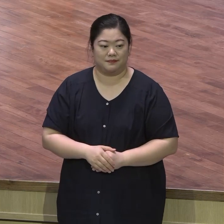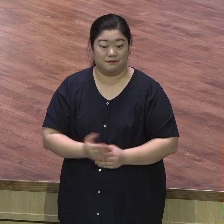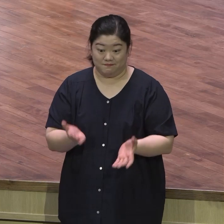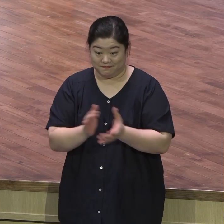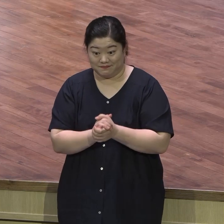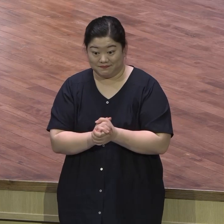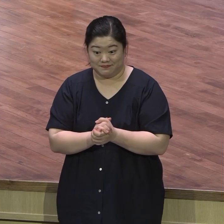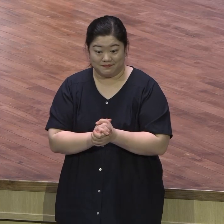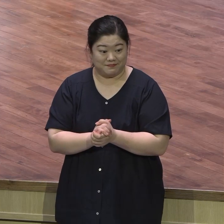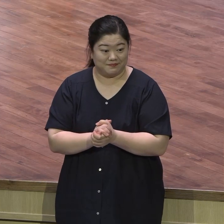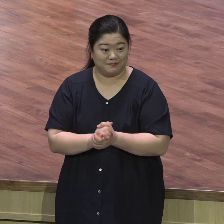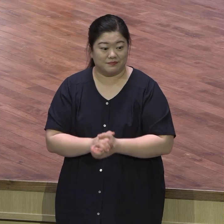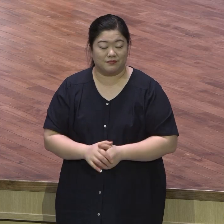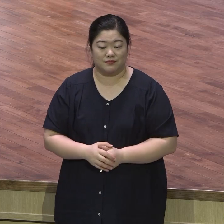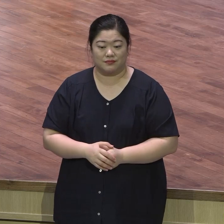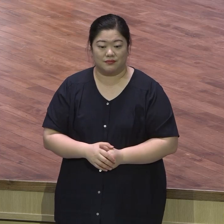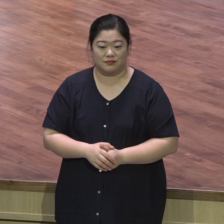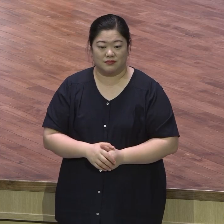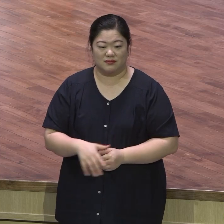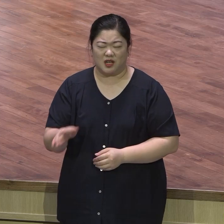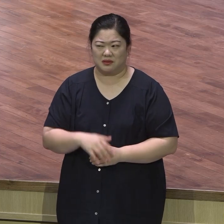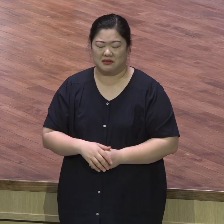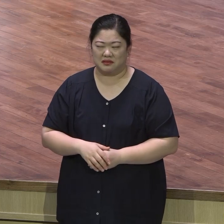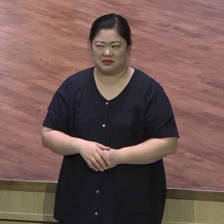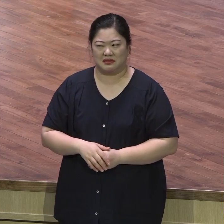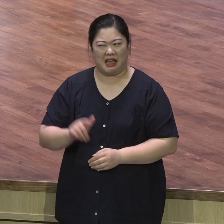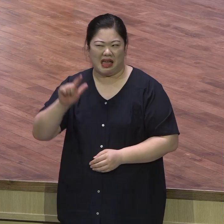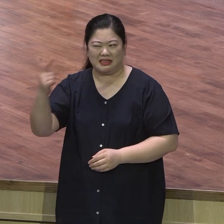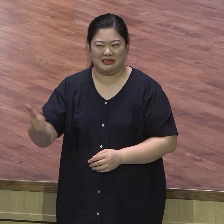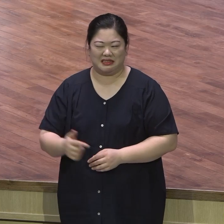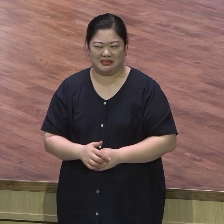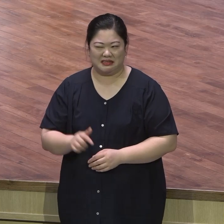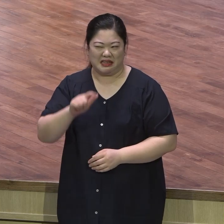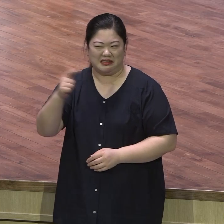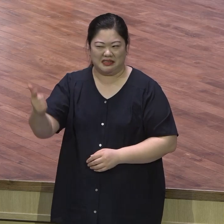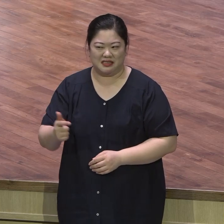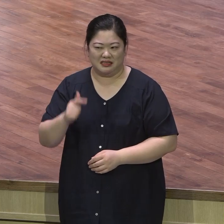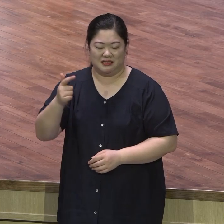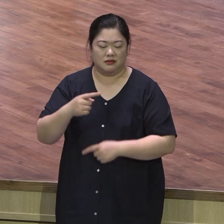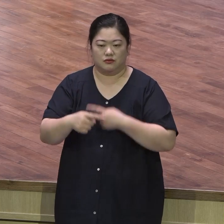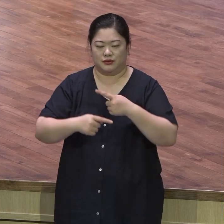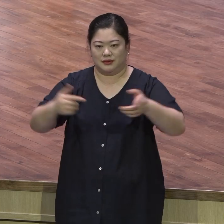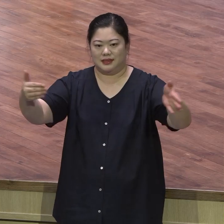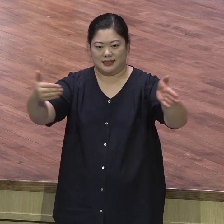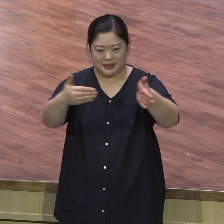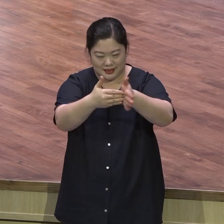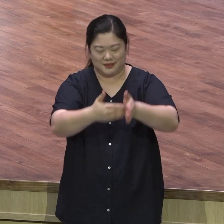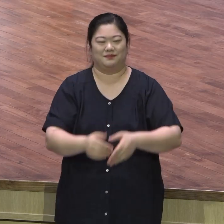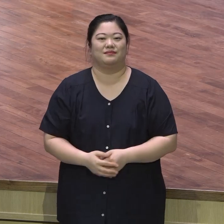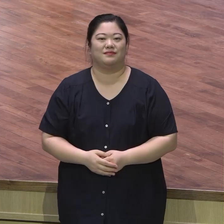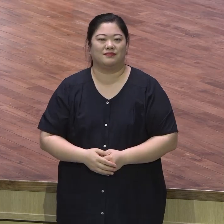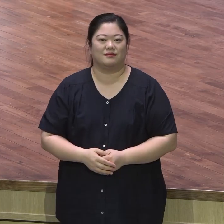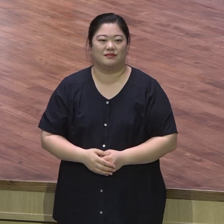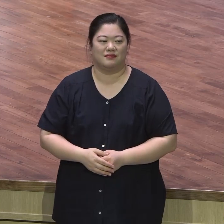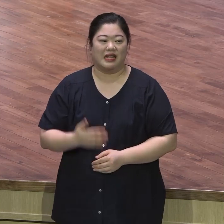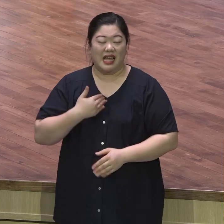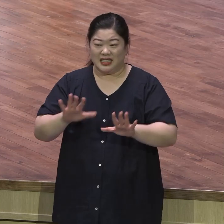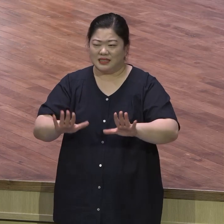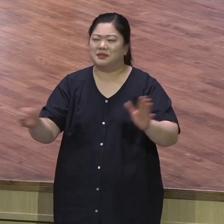여러분 그냥 아내를 속에 빠져있지 말고 포기하지 마시고 나는 문의에서 나는 아이고 여기까지 하면 됐다 그냥